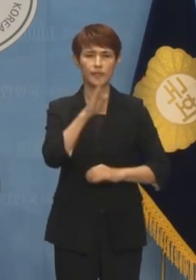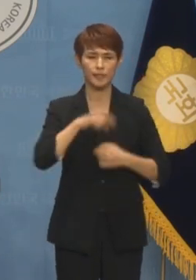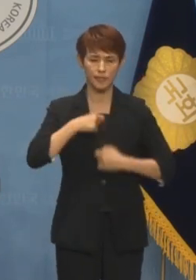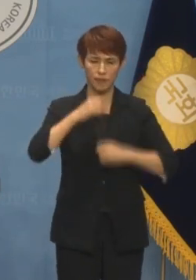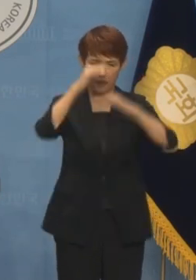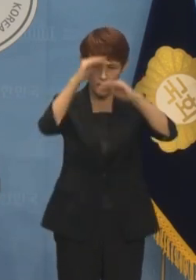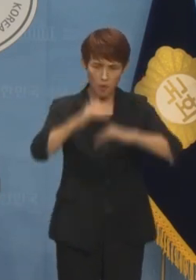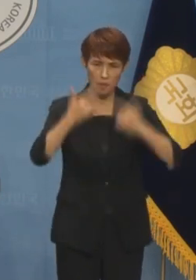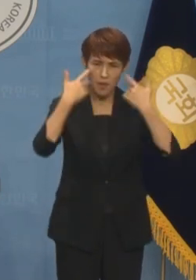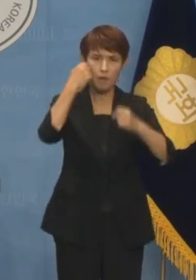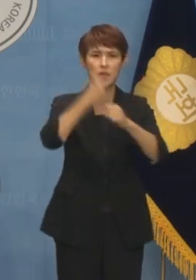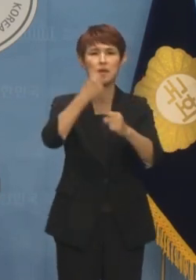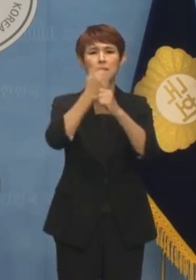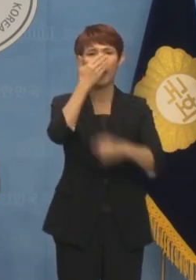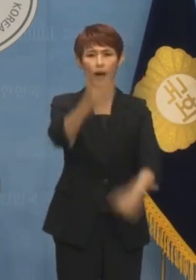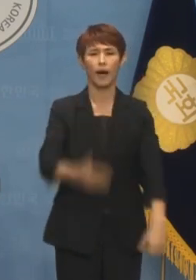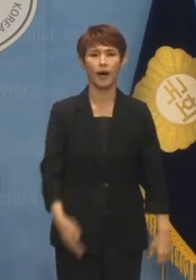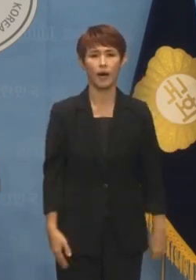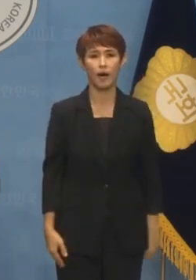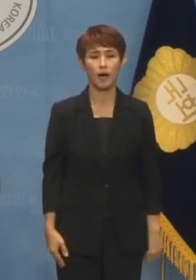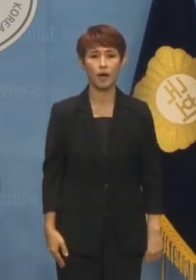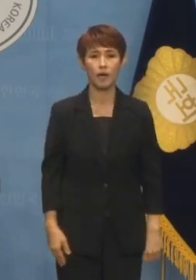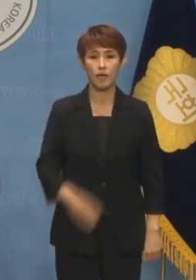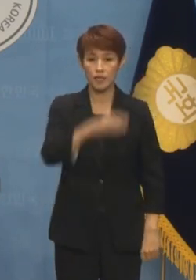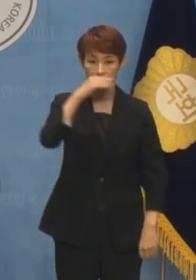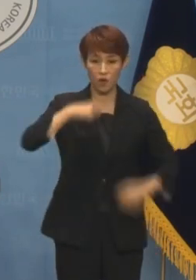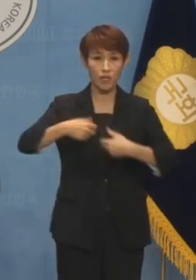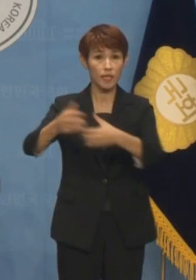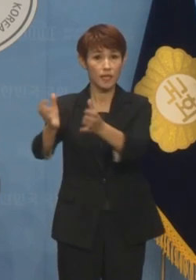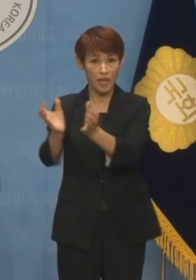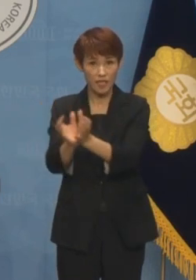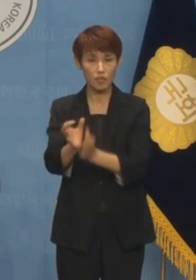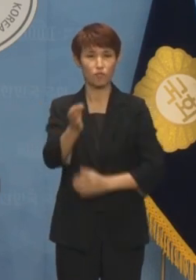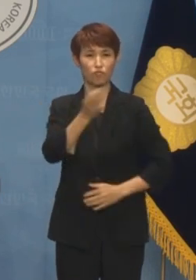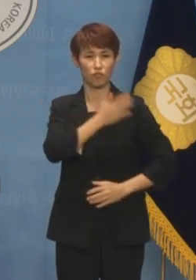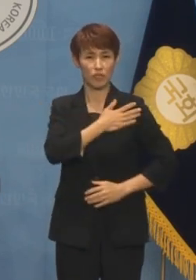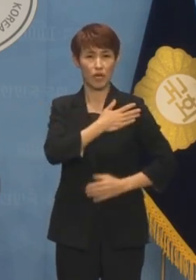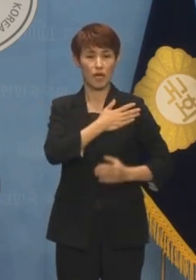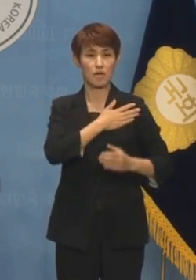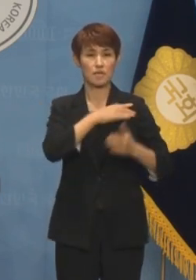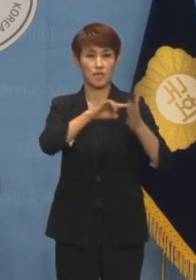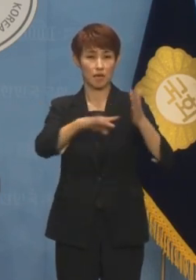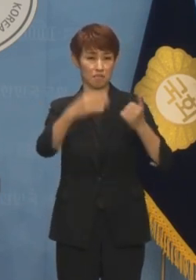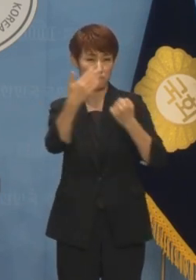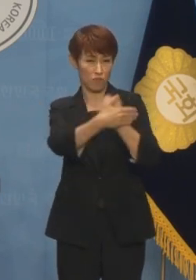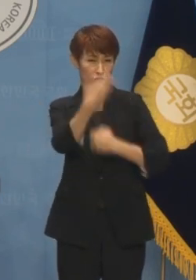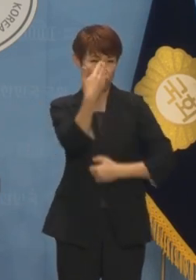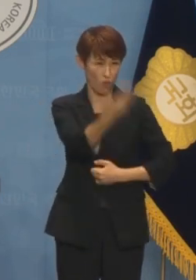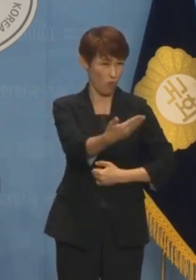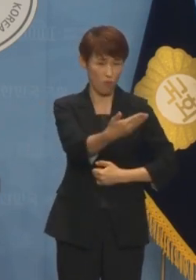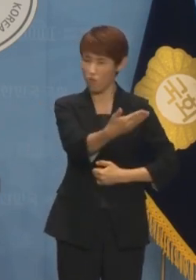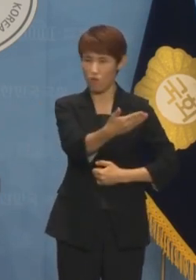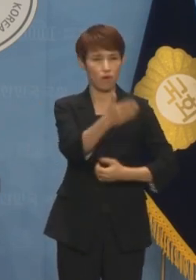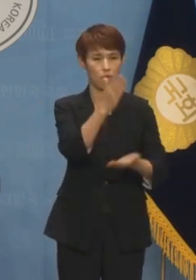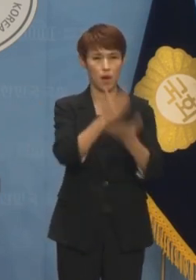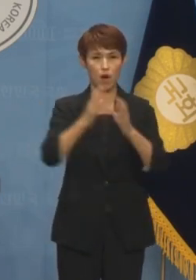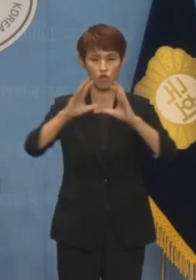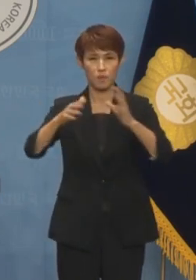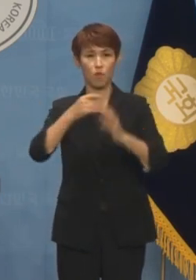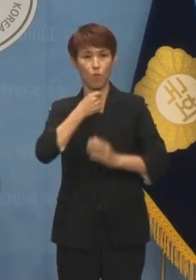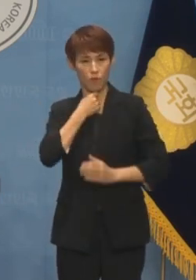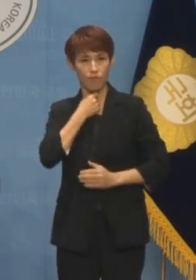있을 것입니다. 정의당은 부자 감세 철회부터 국민이 요구하는 특검의